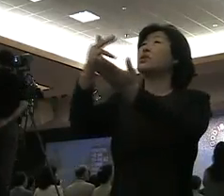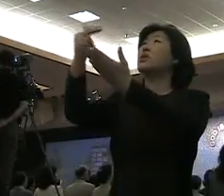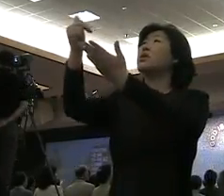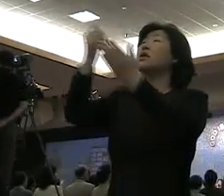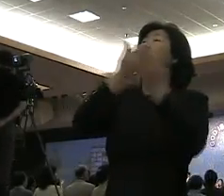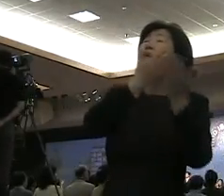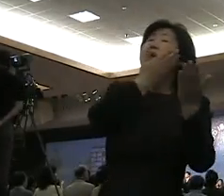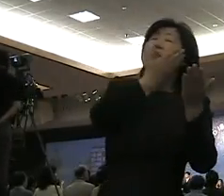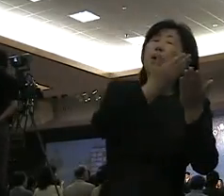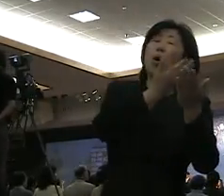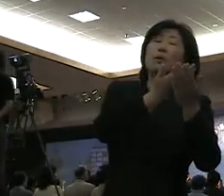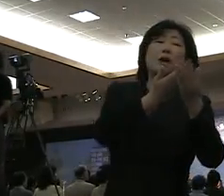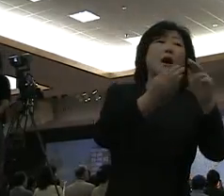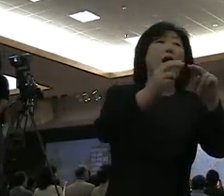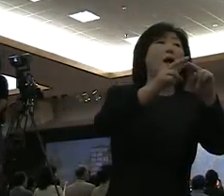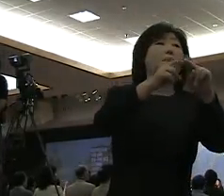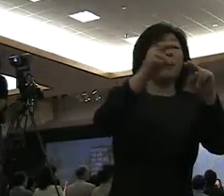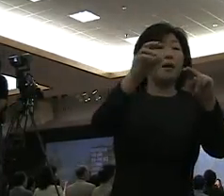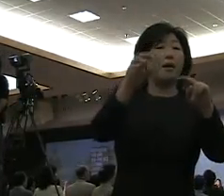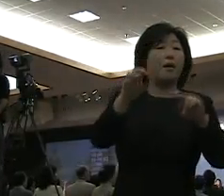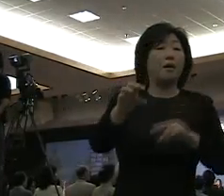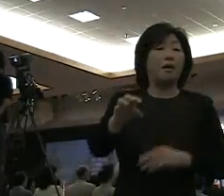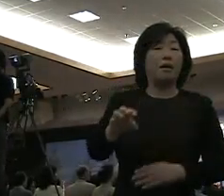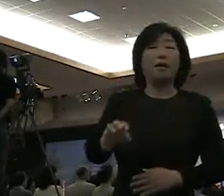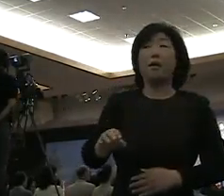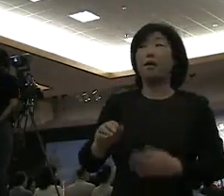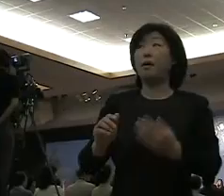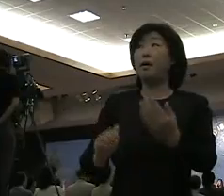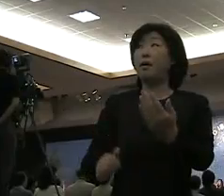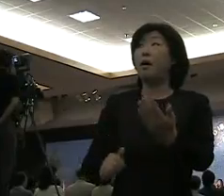거룩하신 주님 보좌 앞에